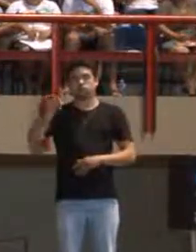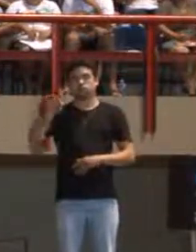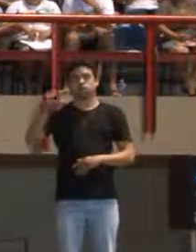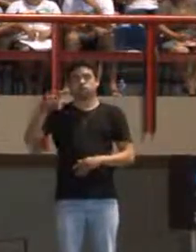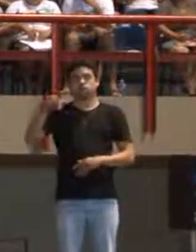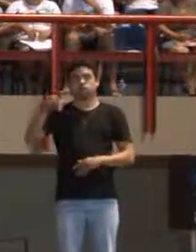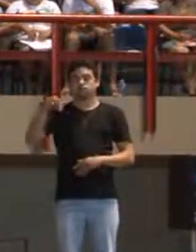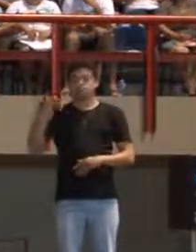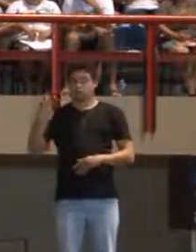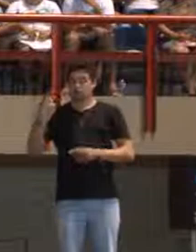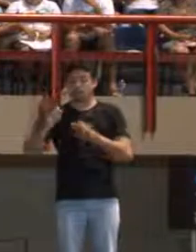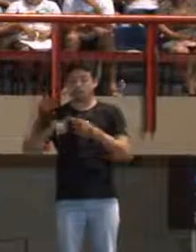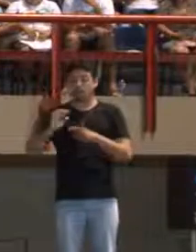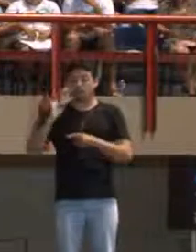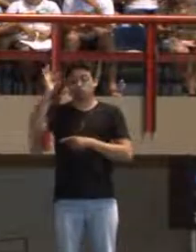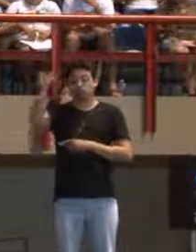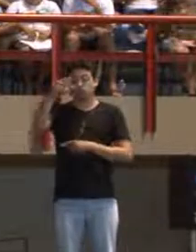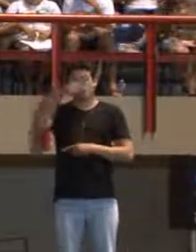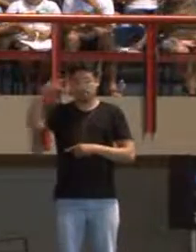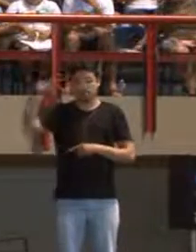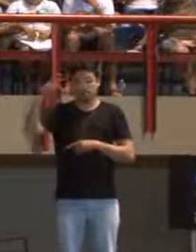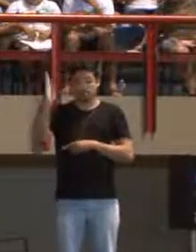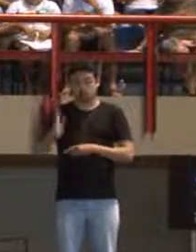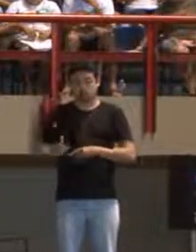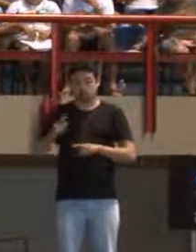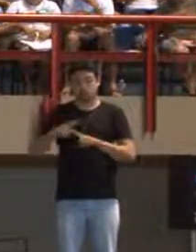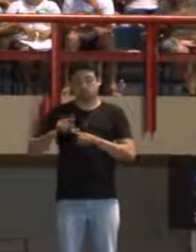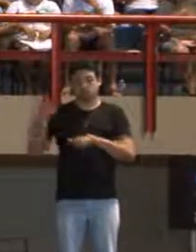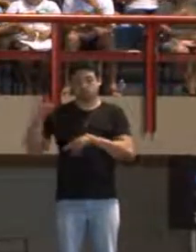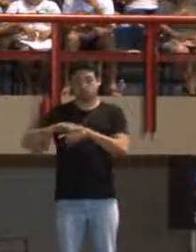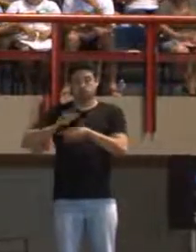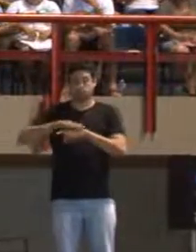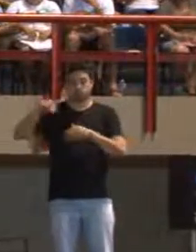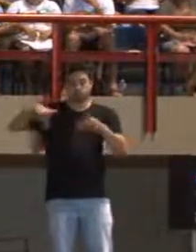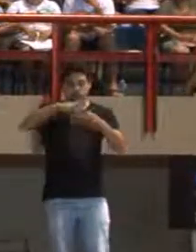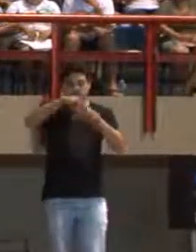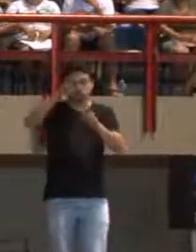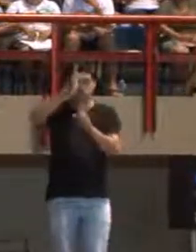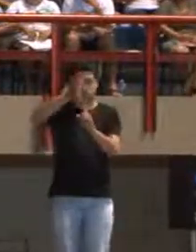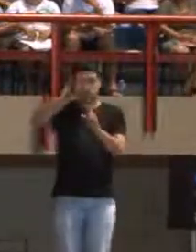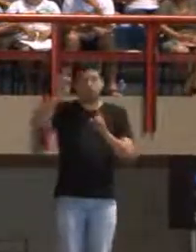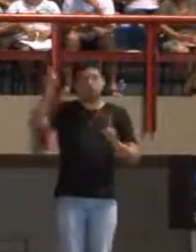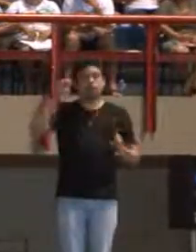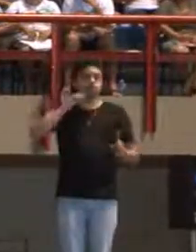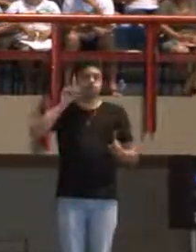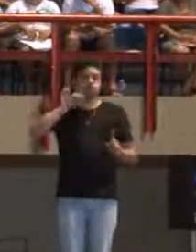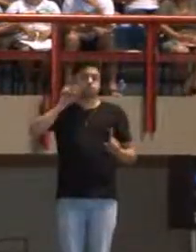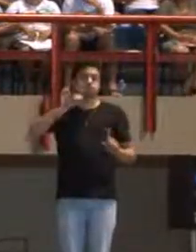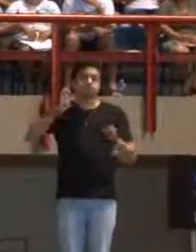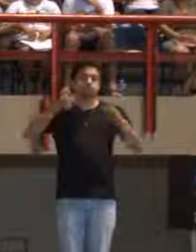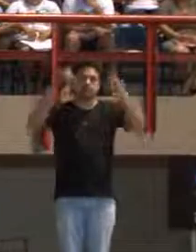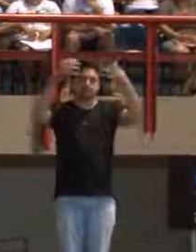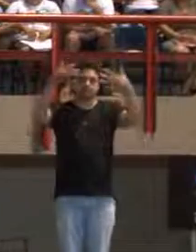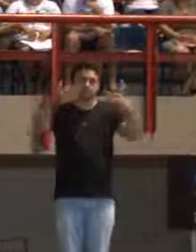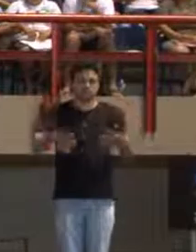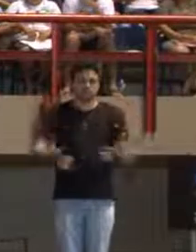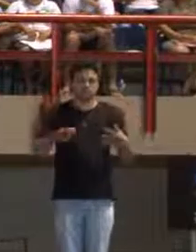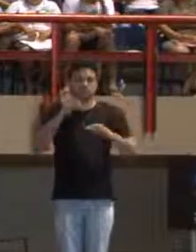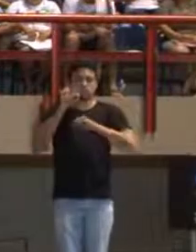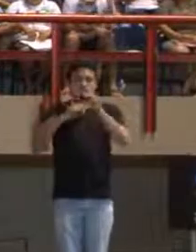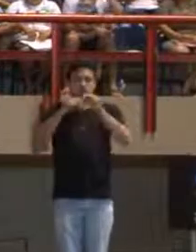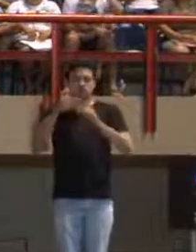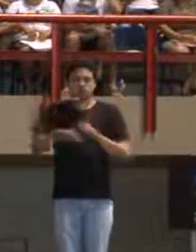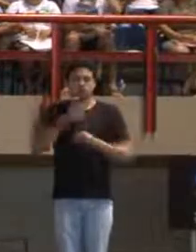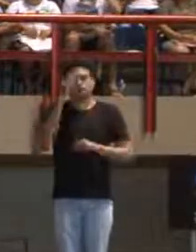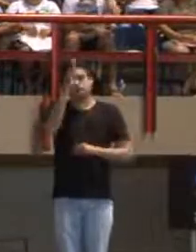inclusive candidato a presidente. O Cristóvão Buarque foi dar uma palestra numa universidade americana para falar sobre as potencialidades